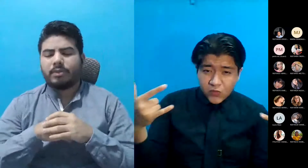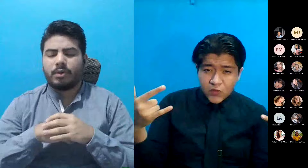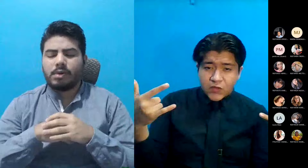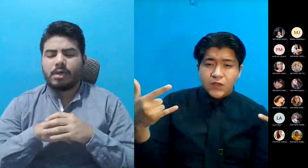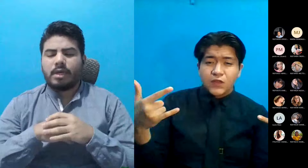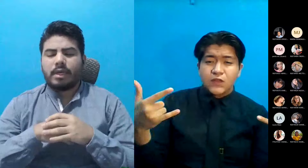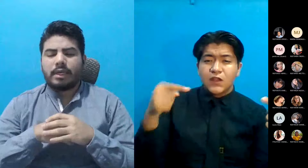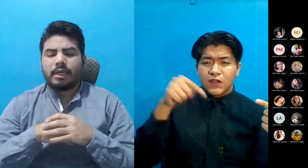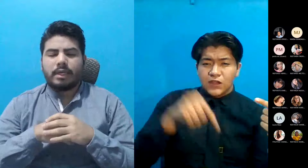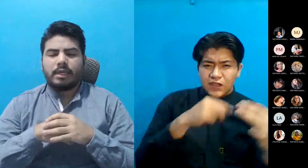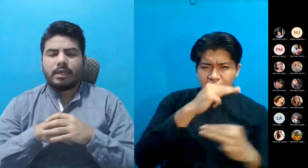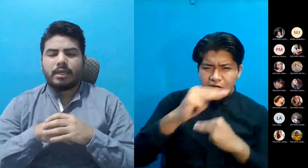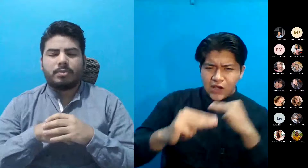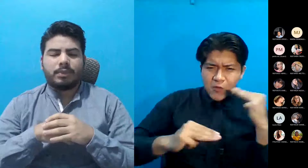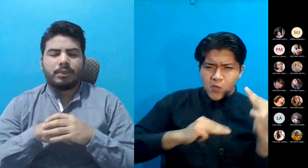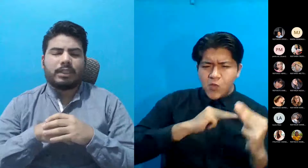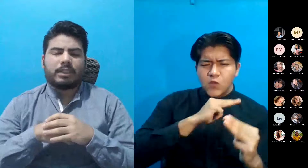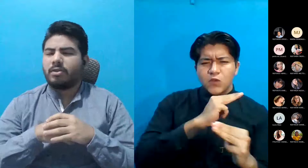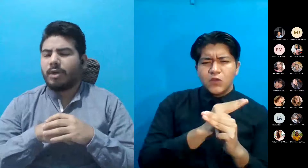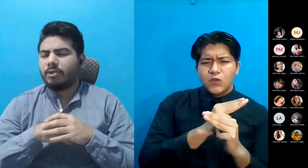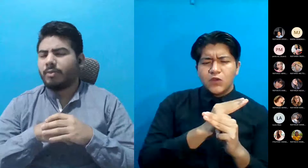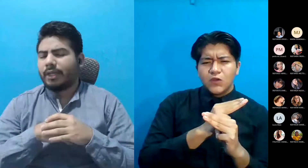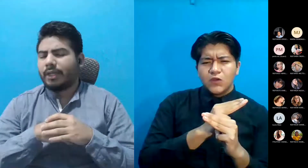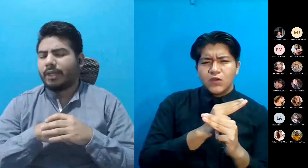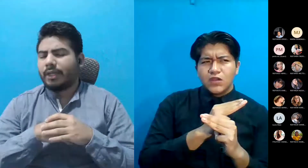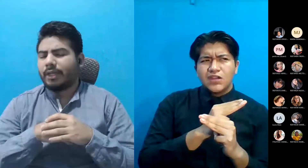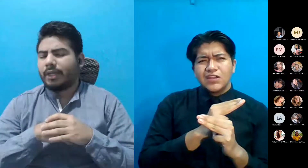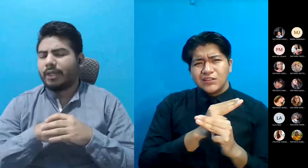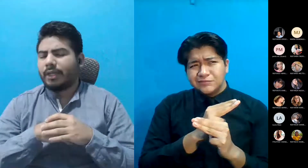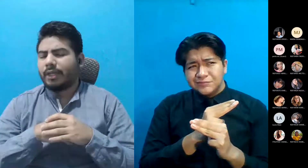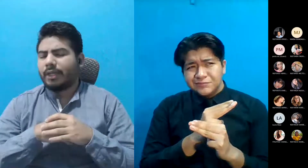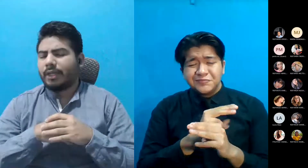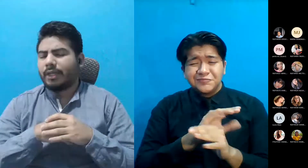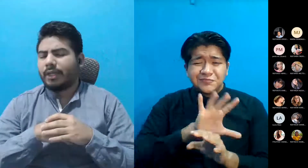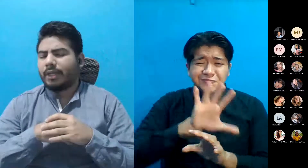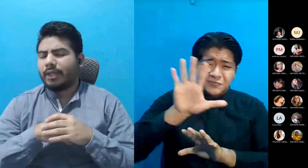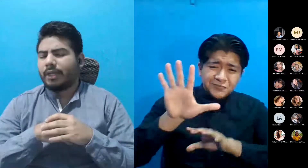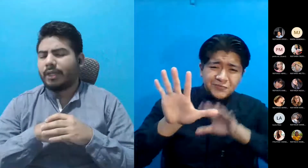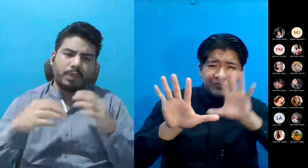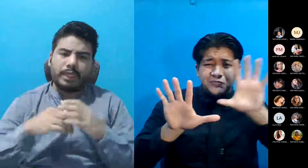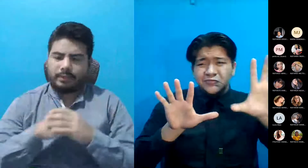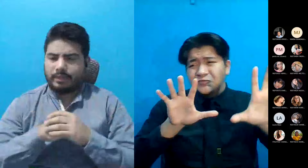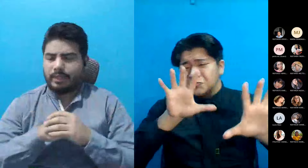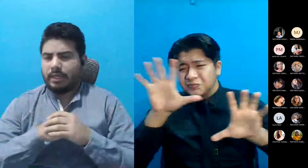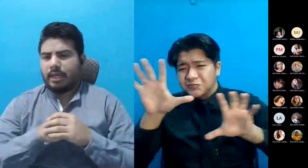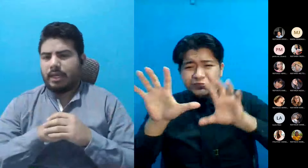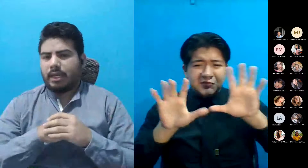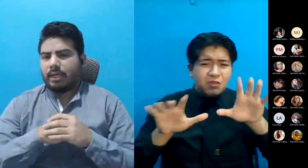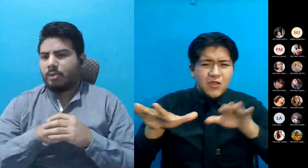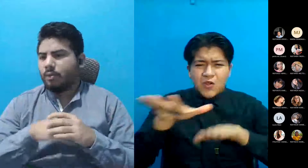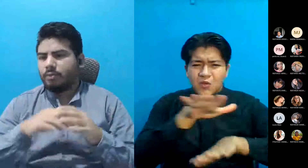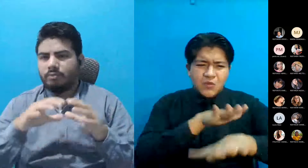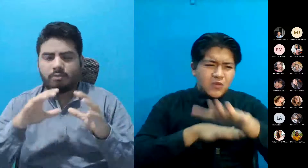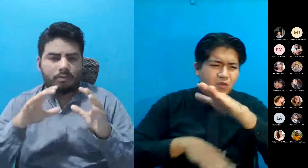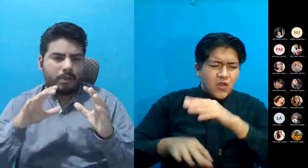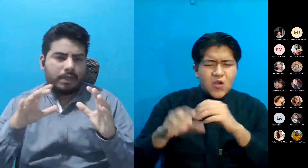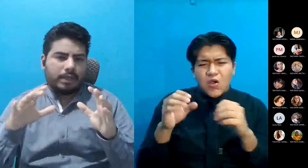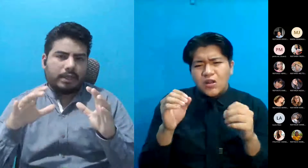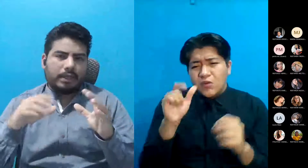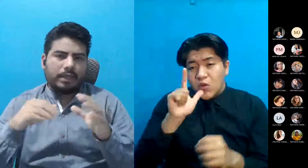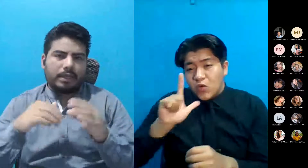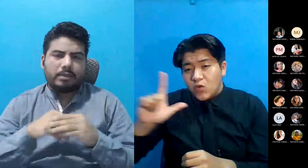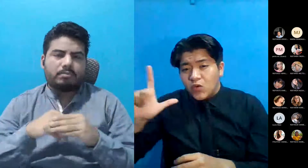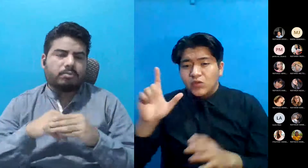ha sido, pues ha tenido varios matices, de luz como de oscuridad.